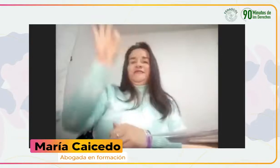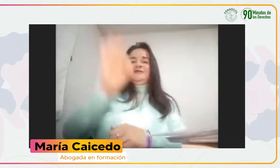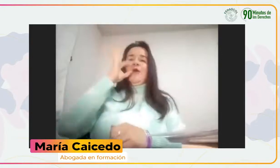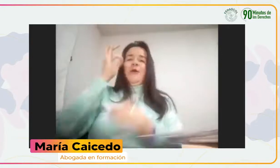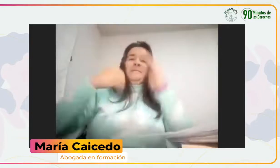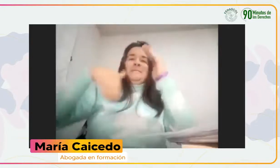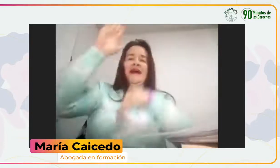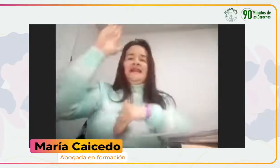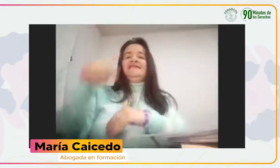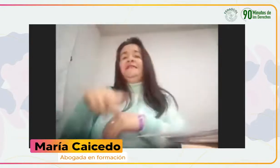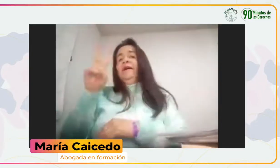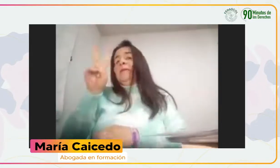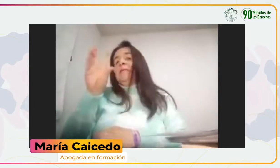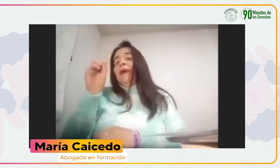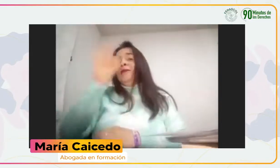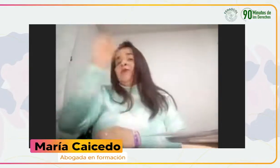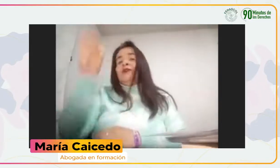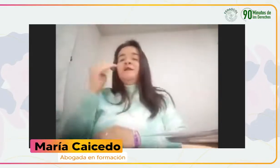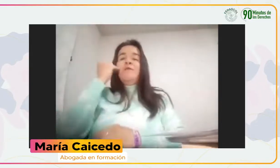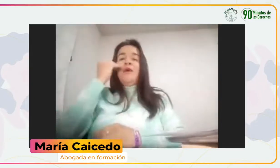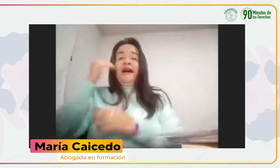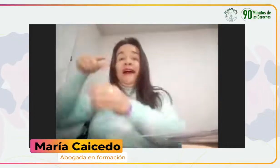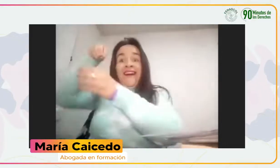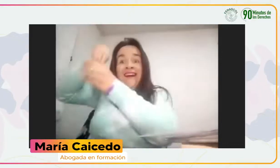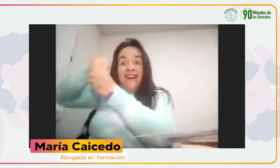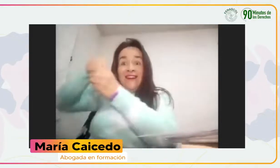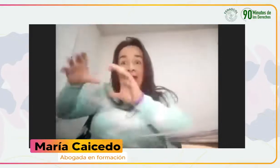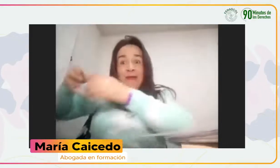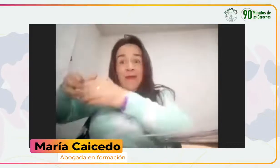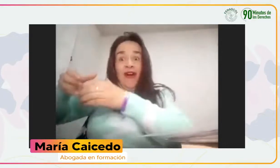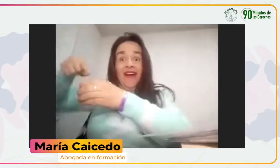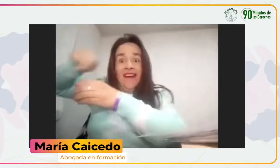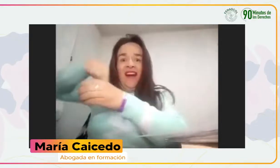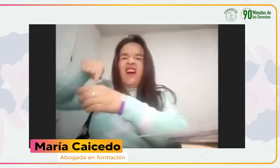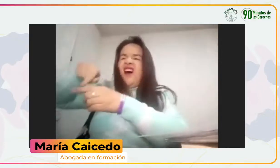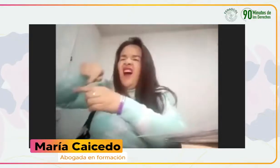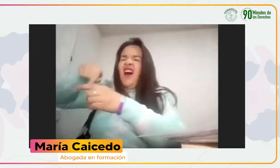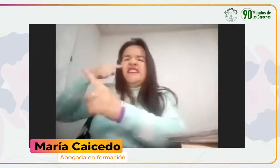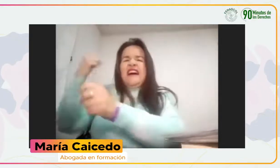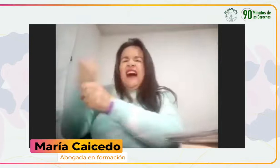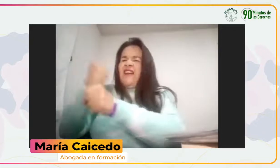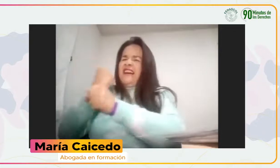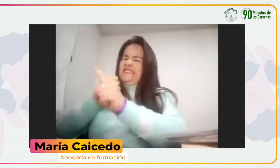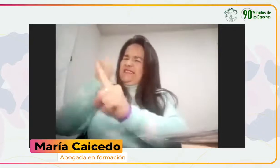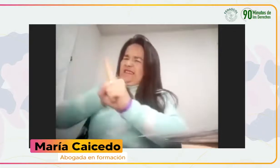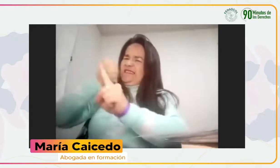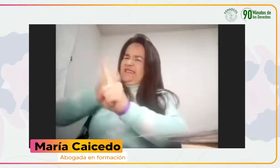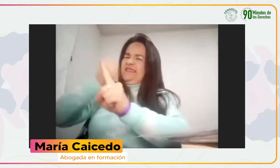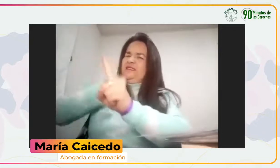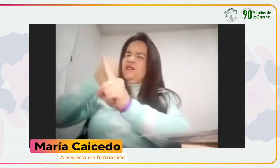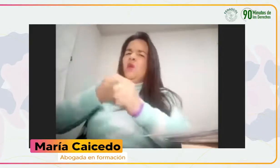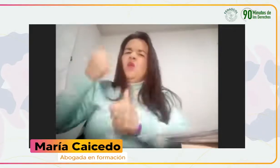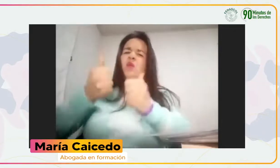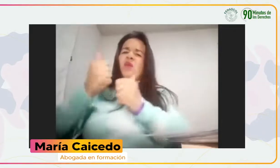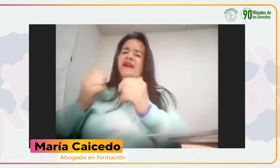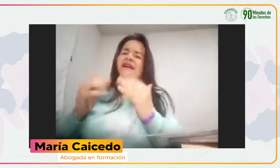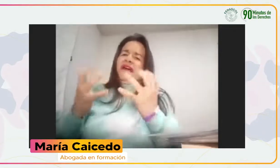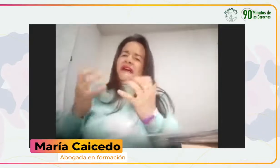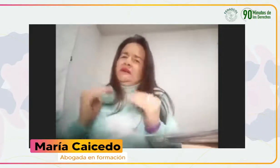siempre, en todos los espacios, y ahí es donde llevamos a colación el 80% de participación que tienen los hombres